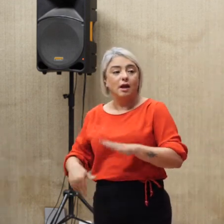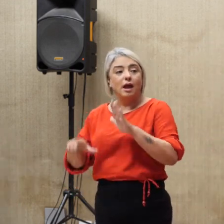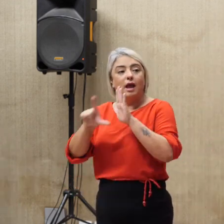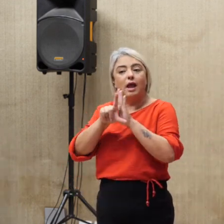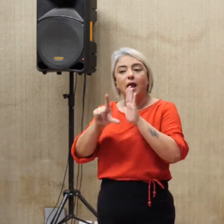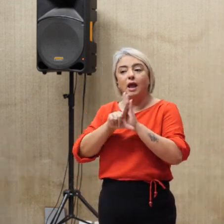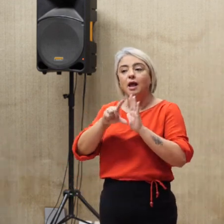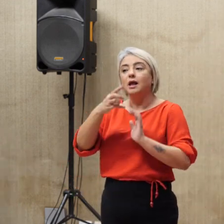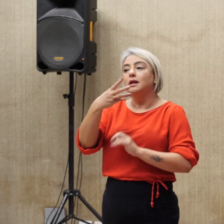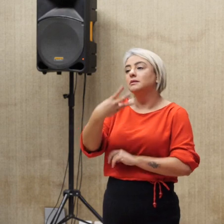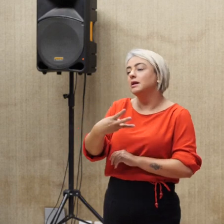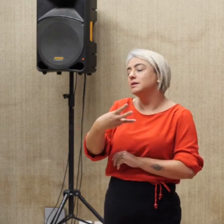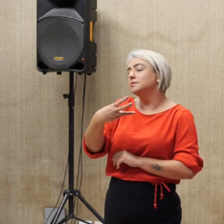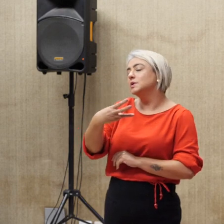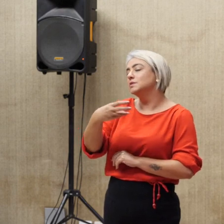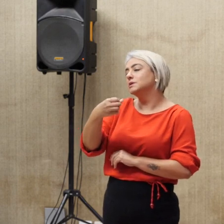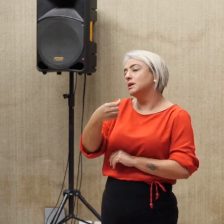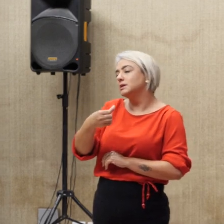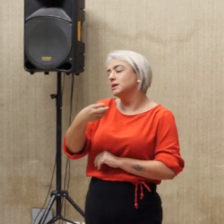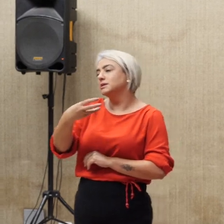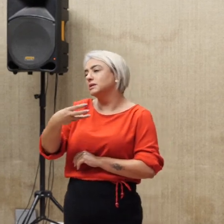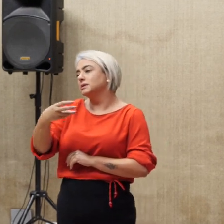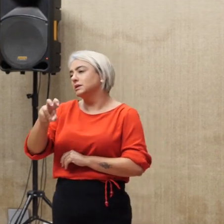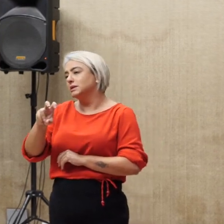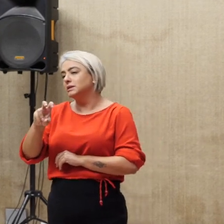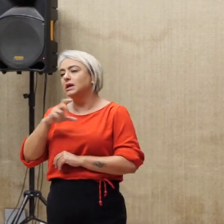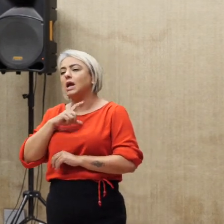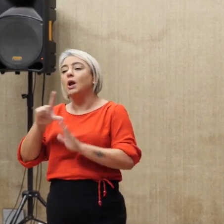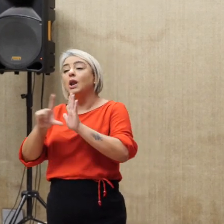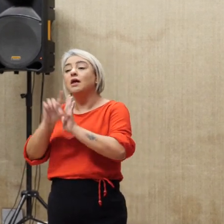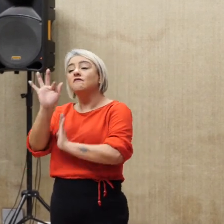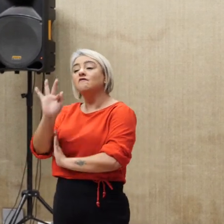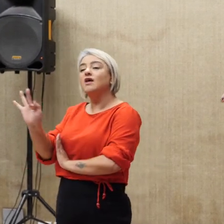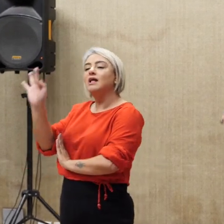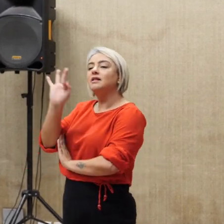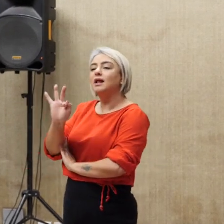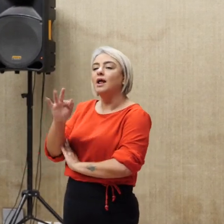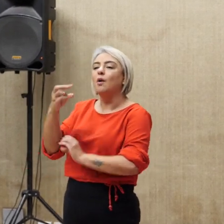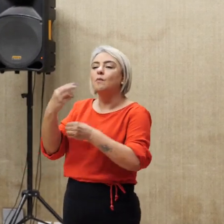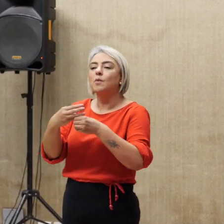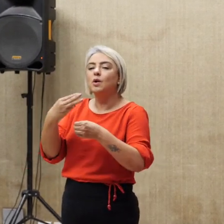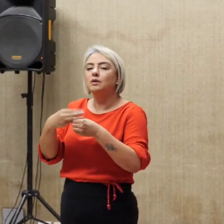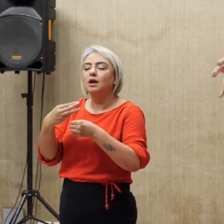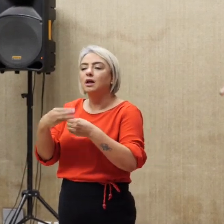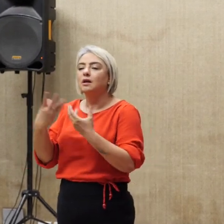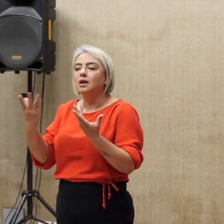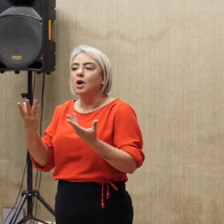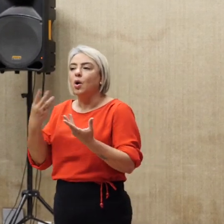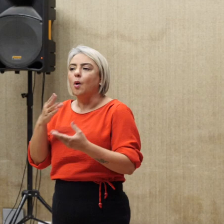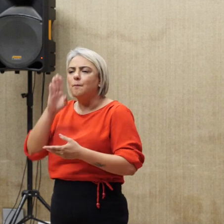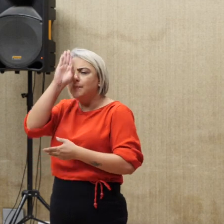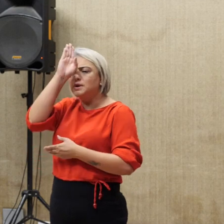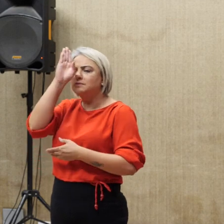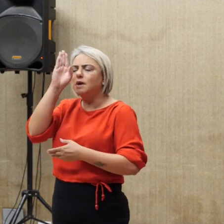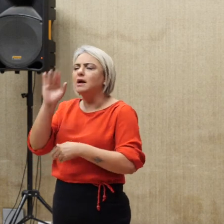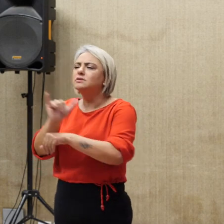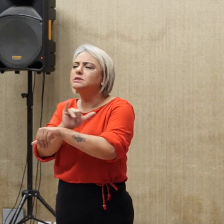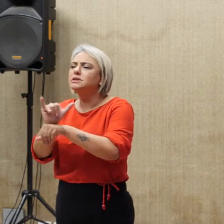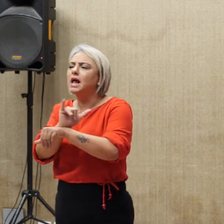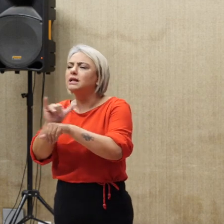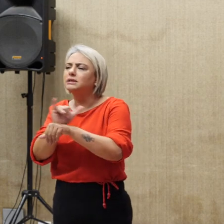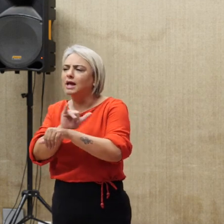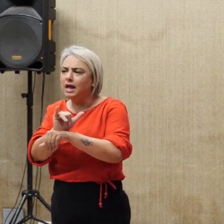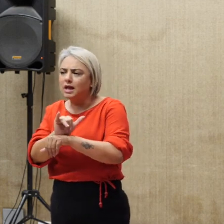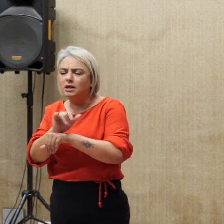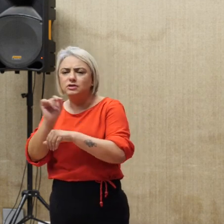lei 3.675, que é uma lei federal, em que ela coloca o município enquanto um ator estratégico do SUSP e a guarda